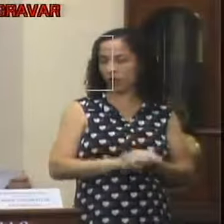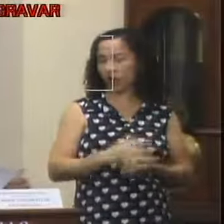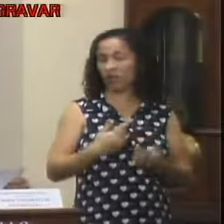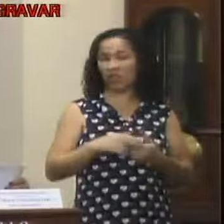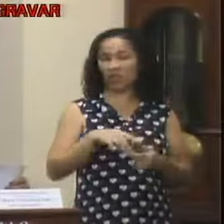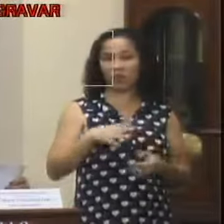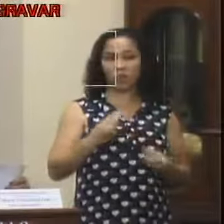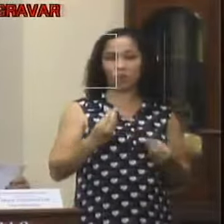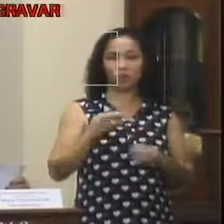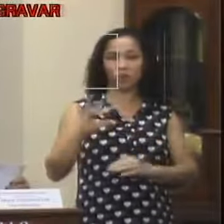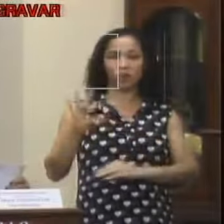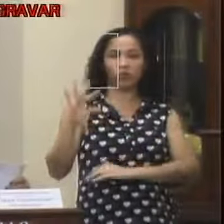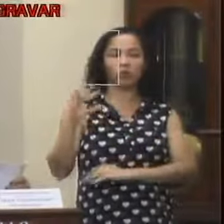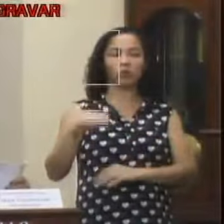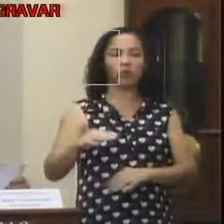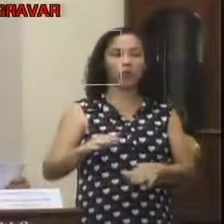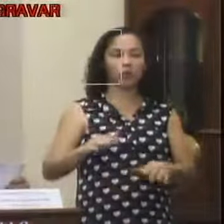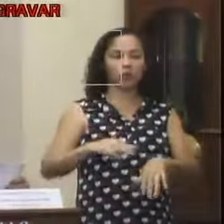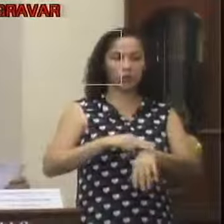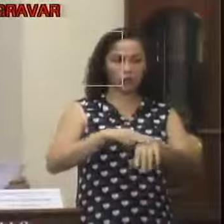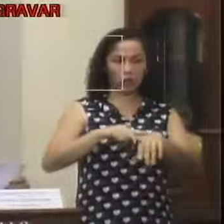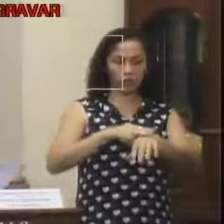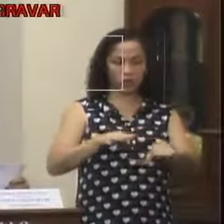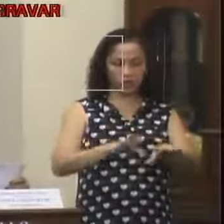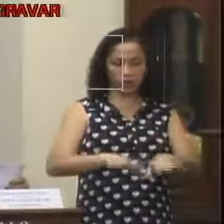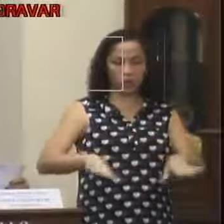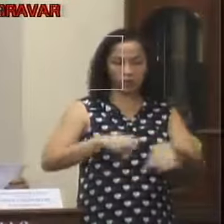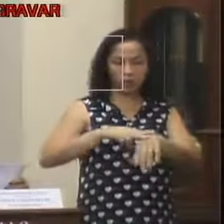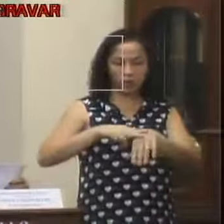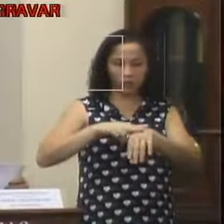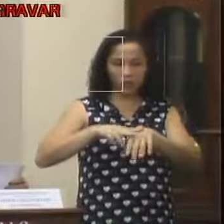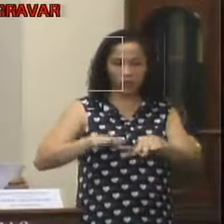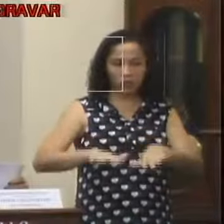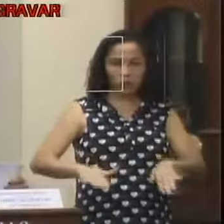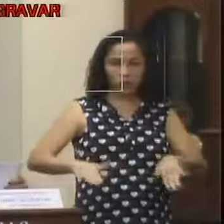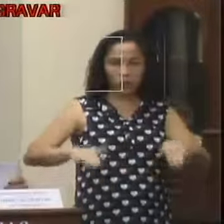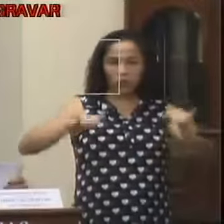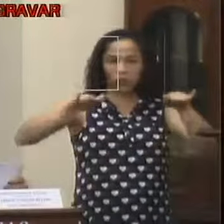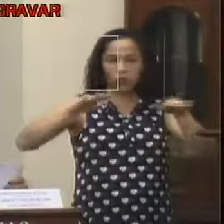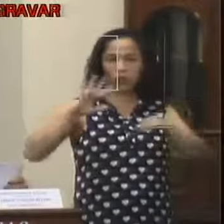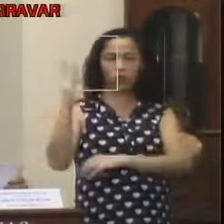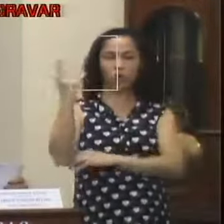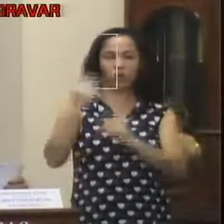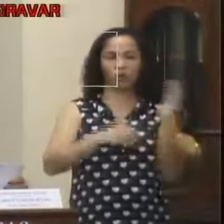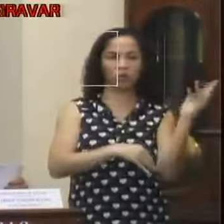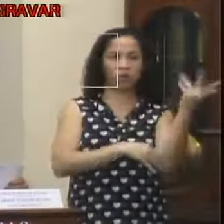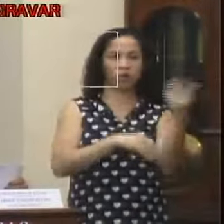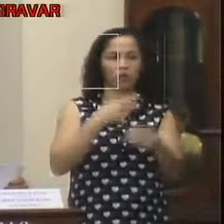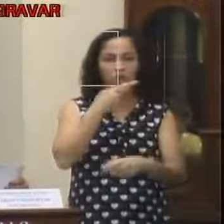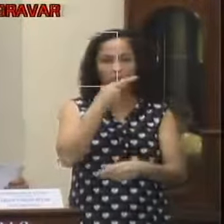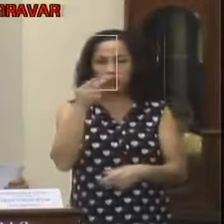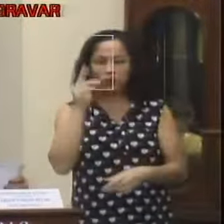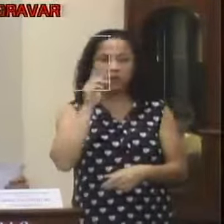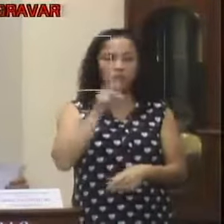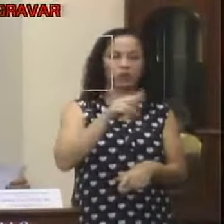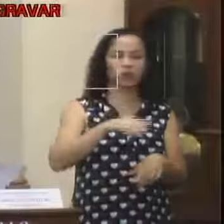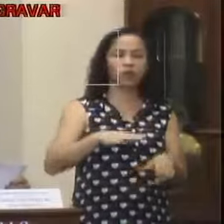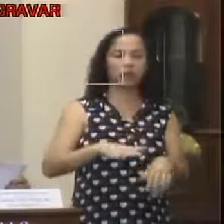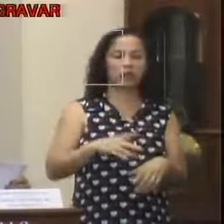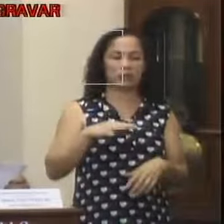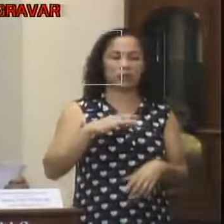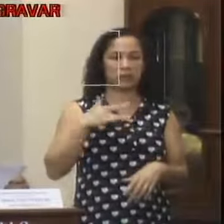com muito mato, que vem propiciando o aparecimento de animais peçonhentos, colocando em risco a saúde e vida das pessoas que realizam visitas ao local. Desta